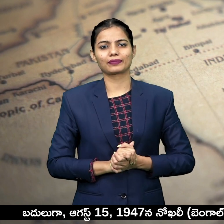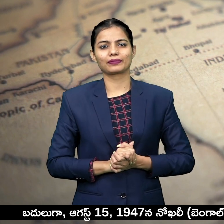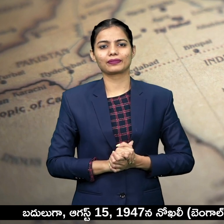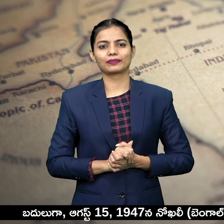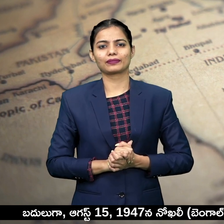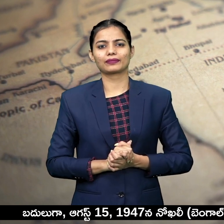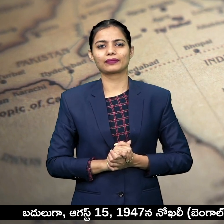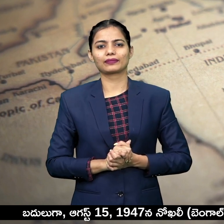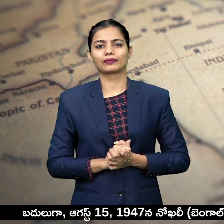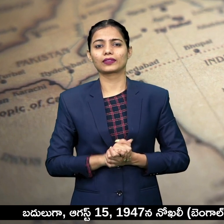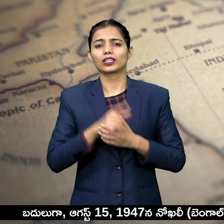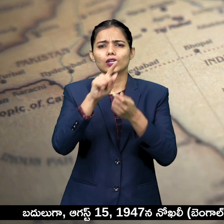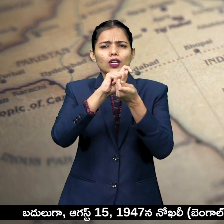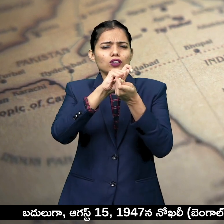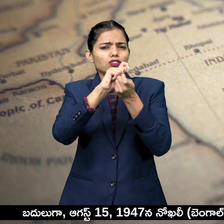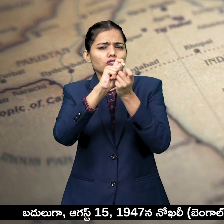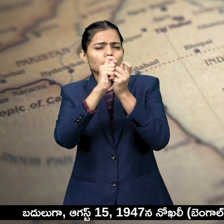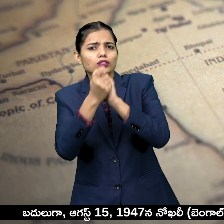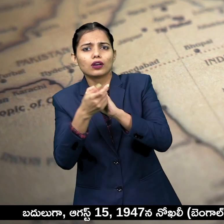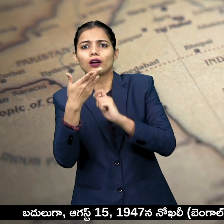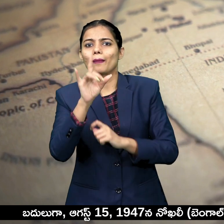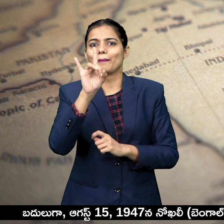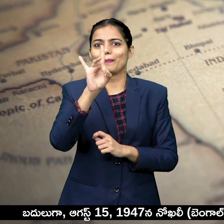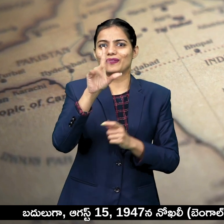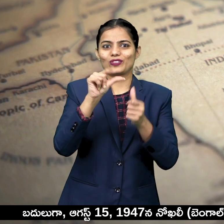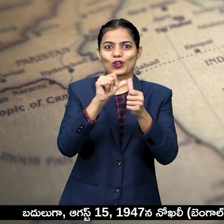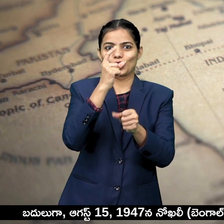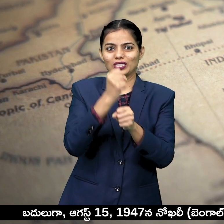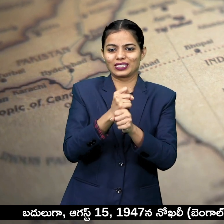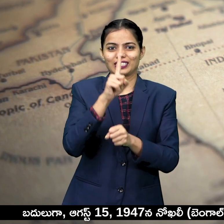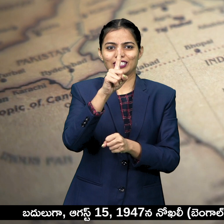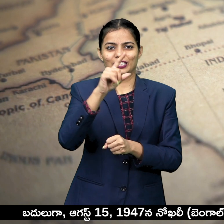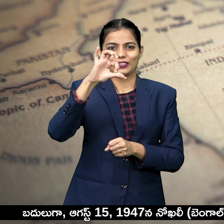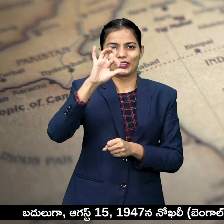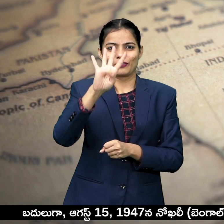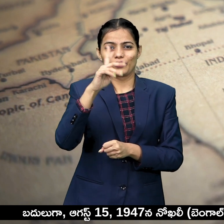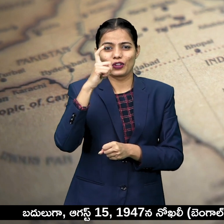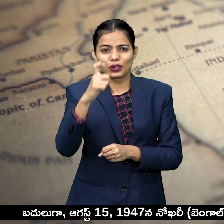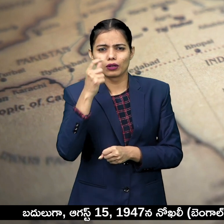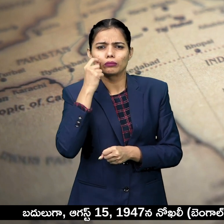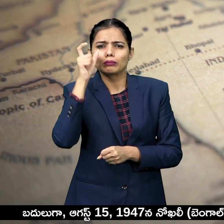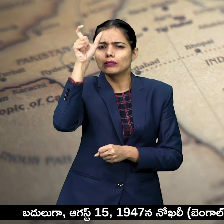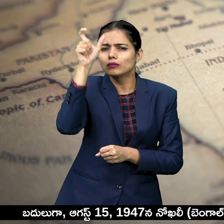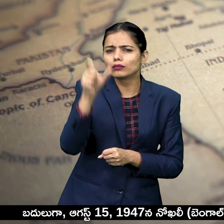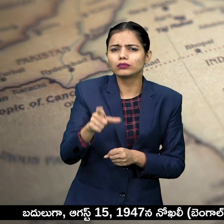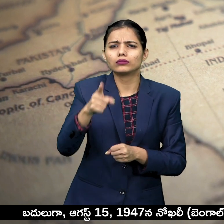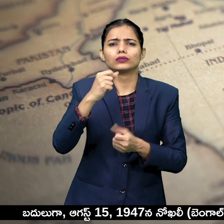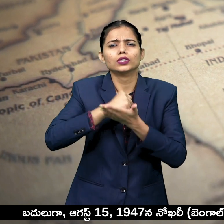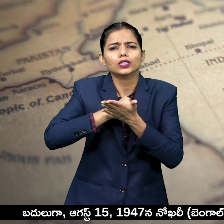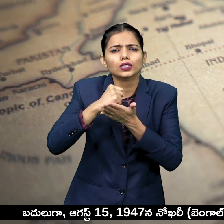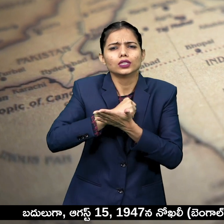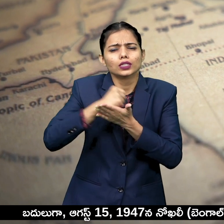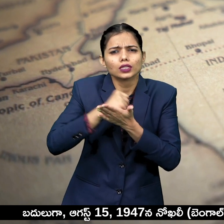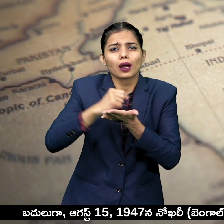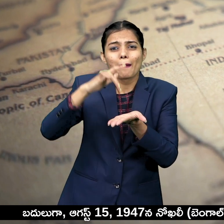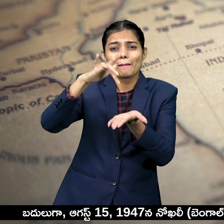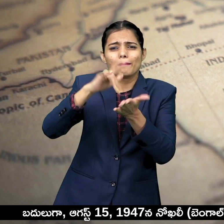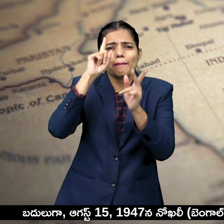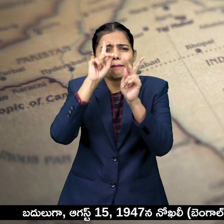1947న అతను నోకాలి, బెంగాల్లో అల్లర్లను శాంతింపజేయడానికి ప్రయత్నిస్తున్నాడు.